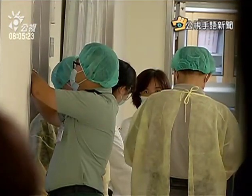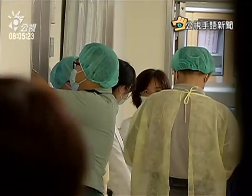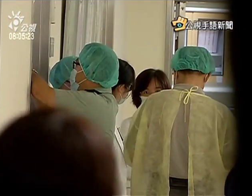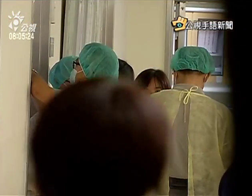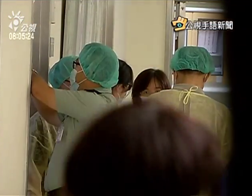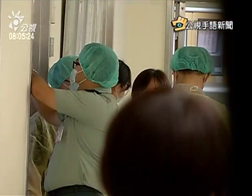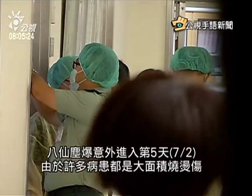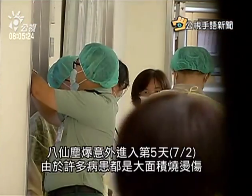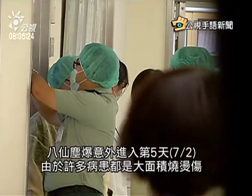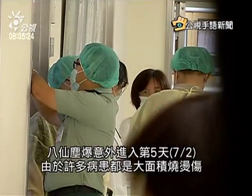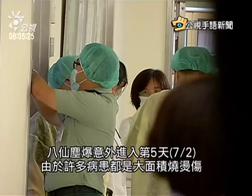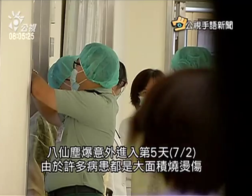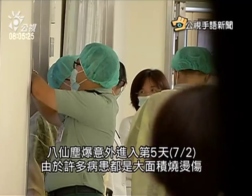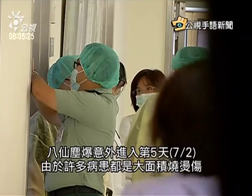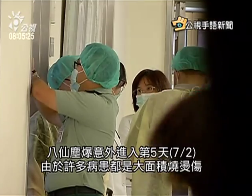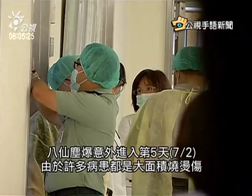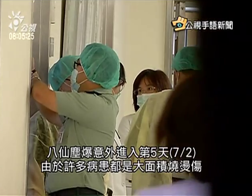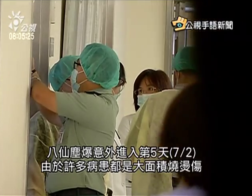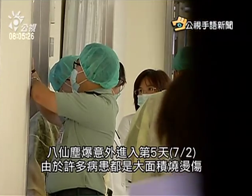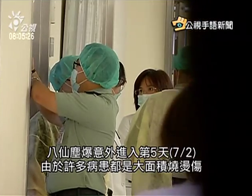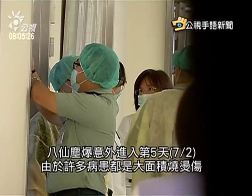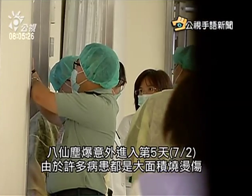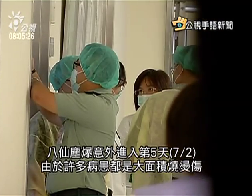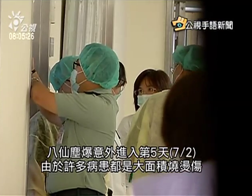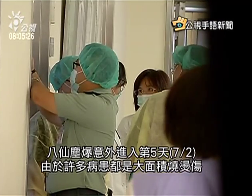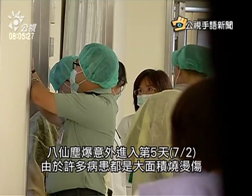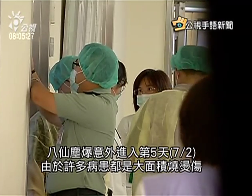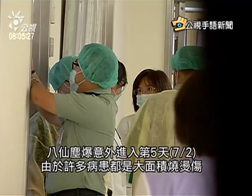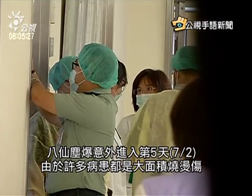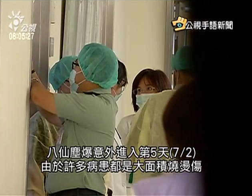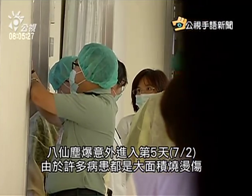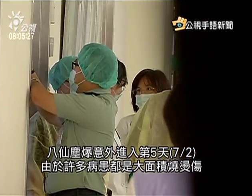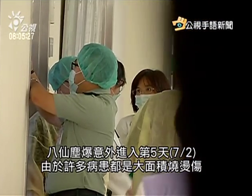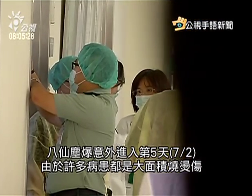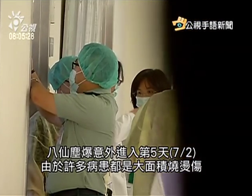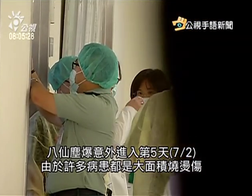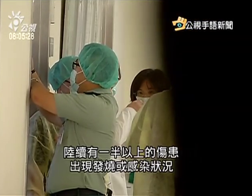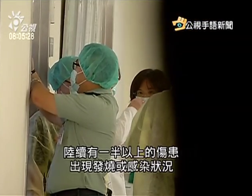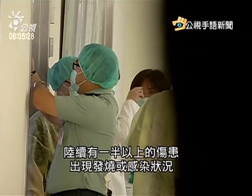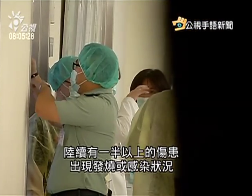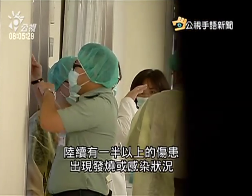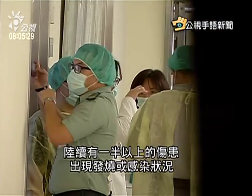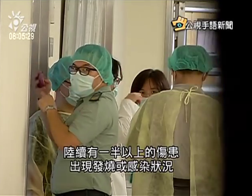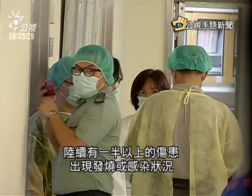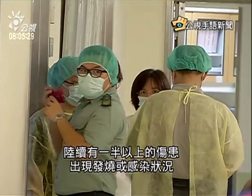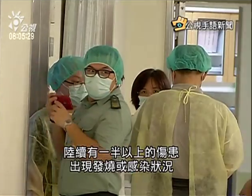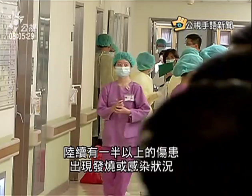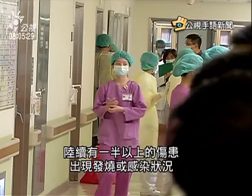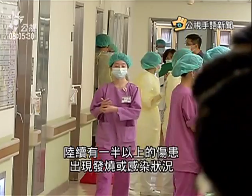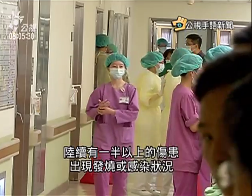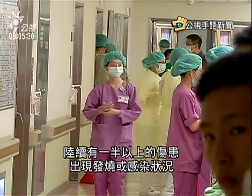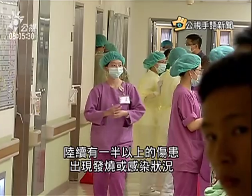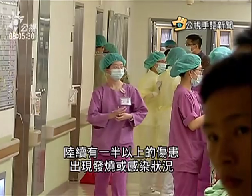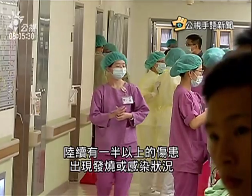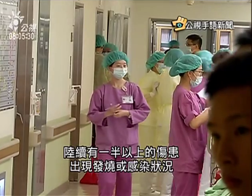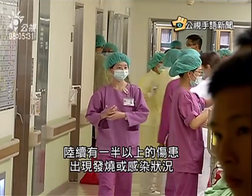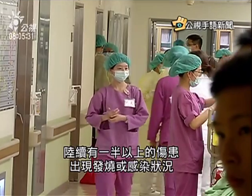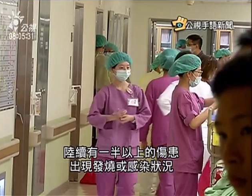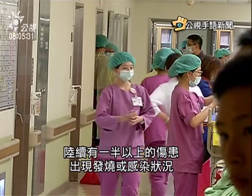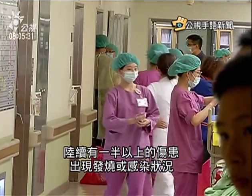八仙城爆意外进入第五天，由于许多病患都是大面积烧烫伤，陆续有一半以上的伤患出现发烧或感染的状况，